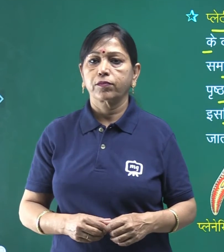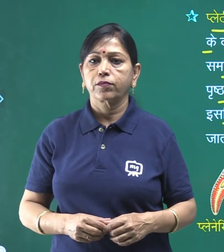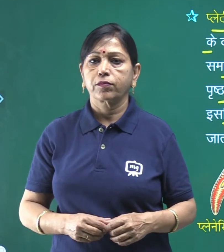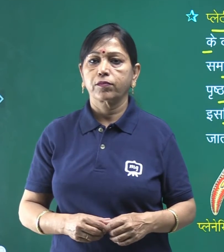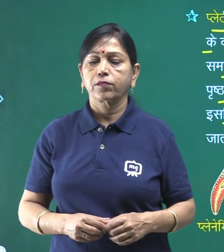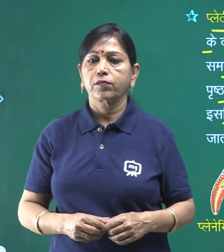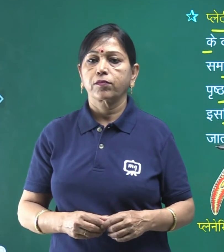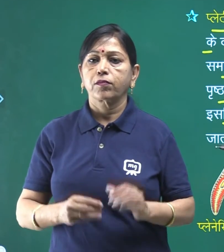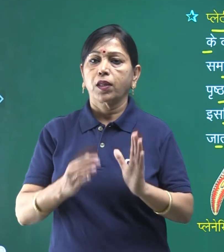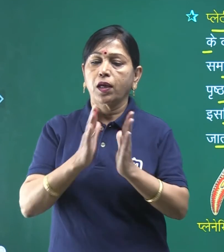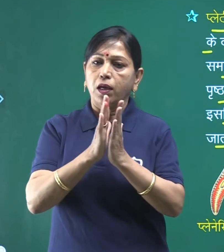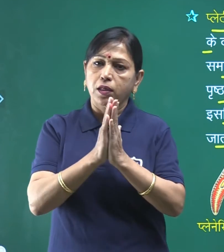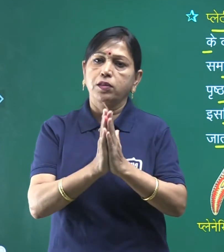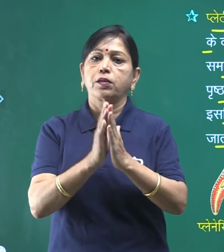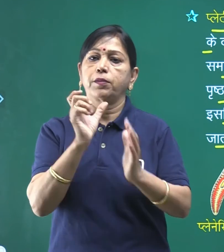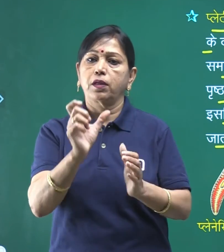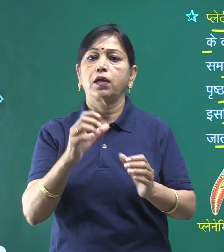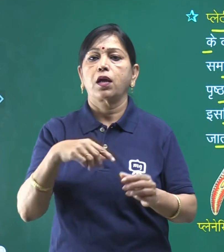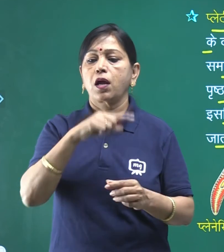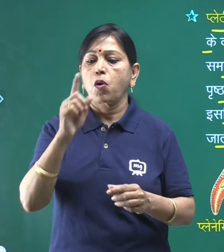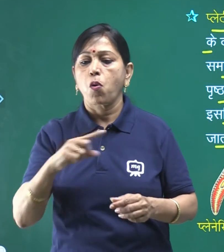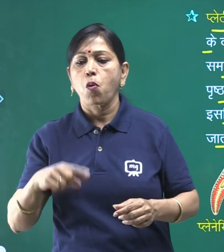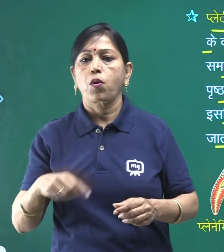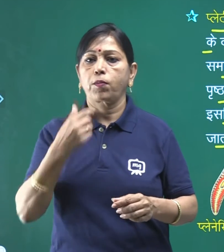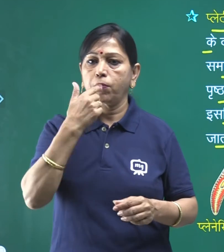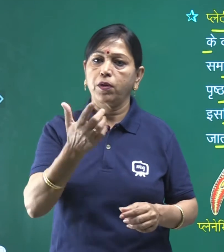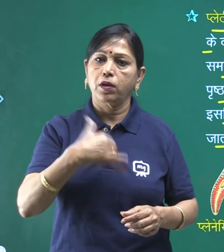चपटे कर्मी भी कहा जाता है।